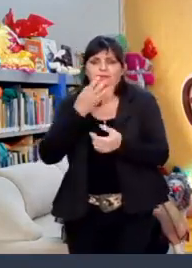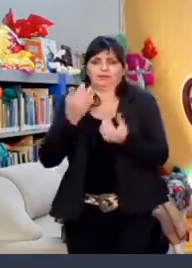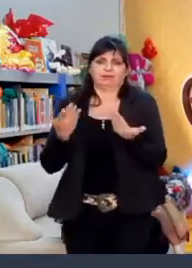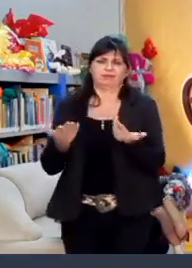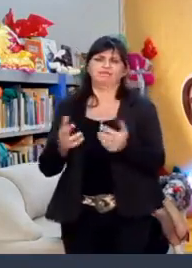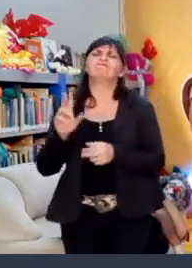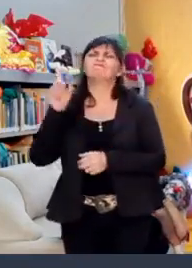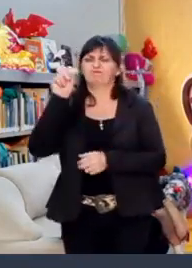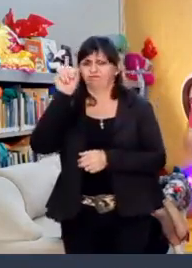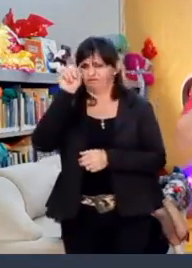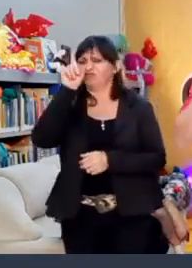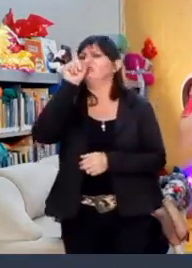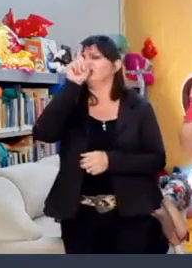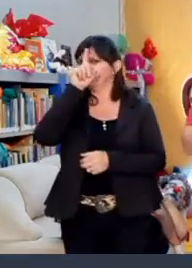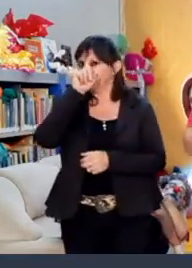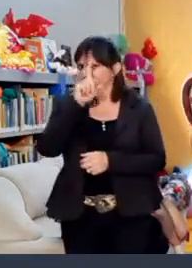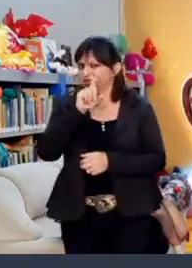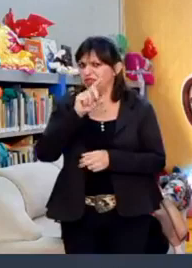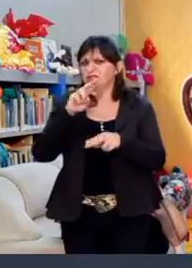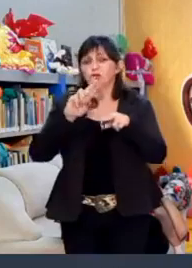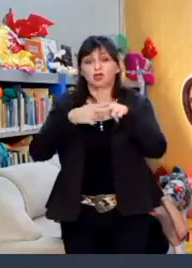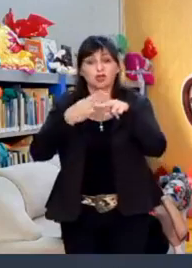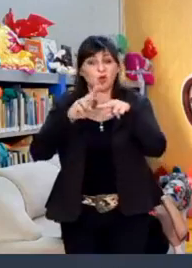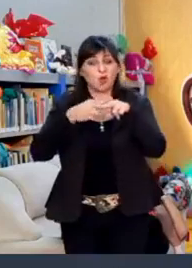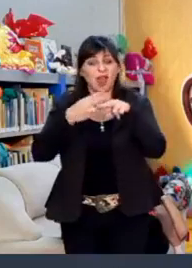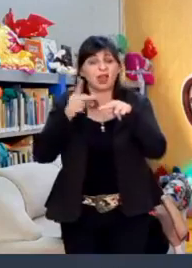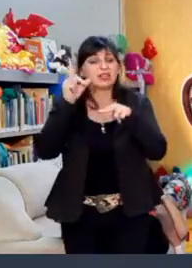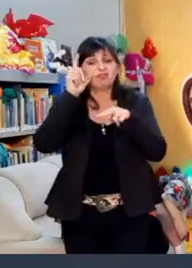muito difícil se ter chocolate.